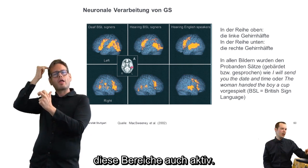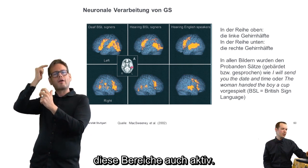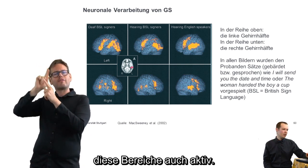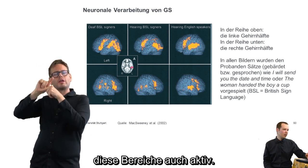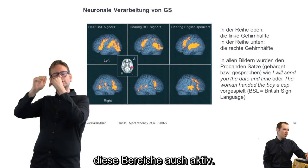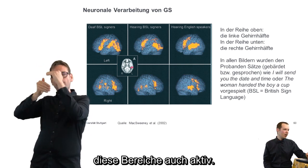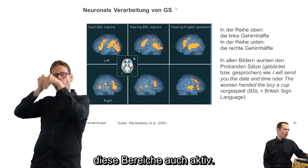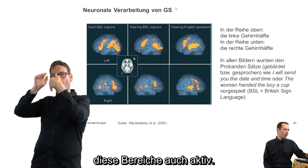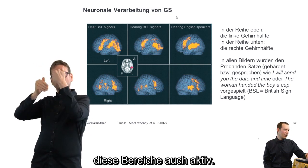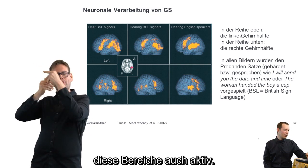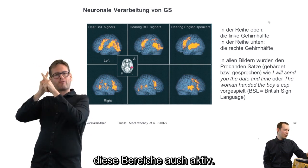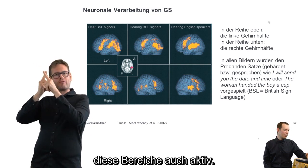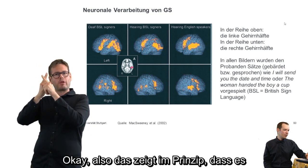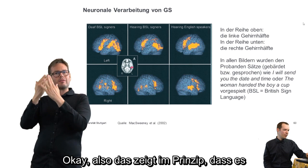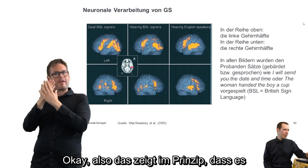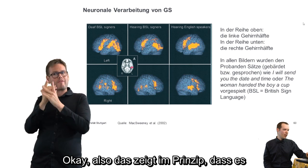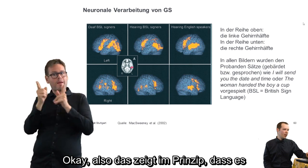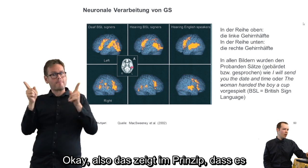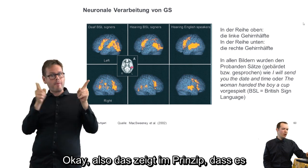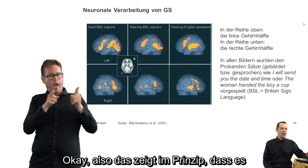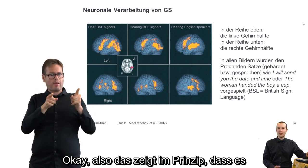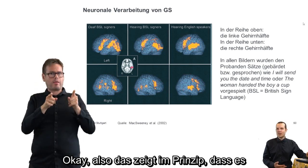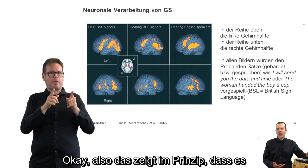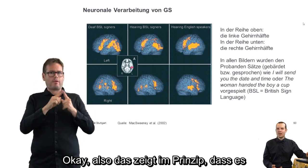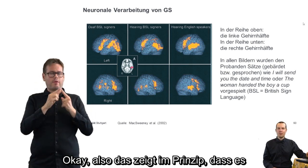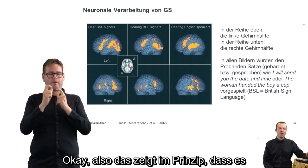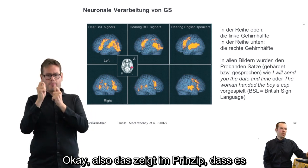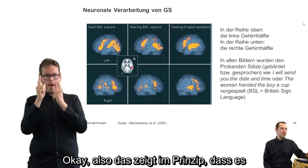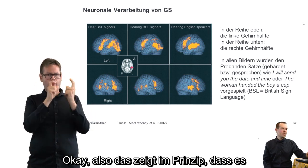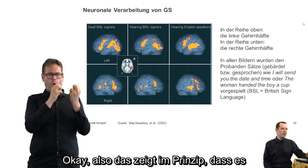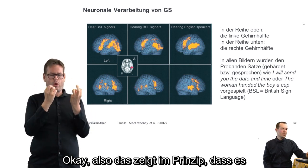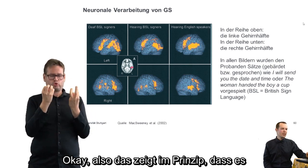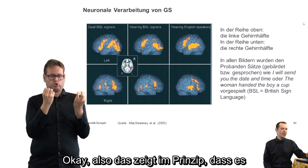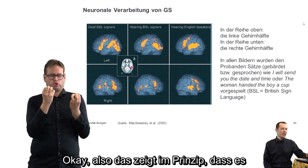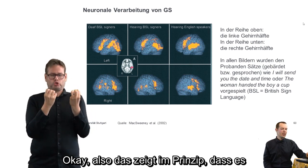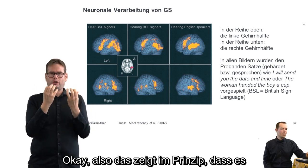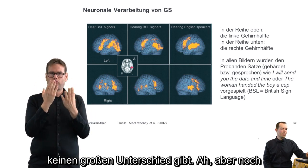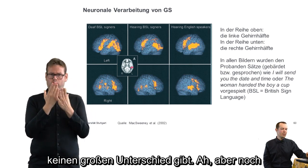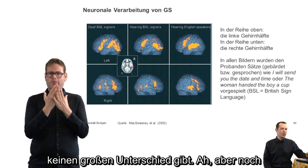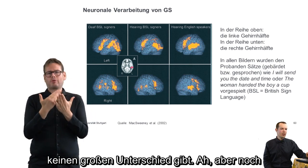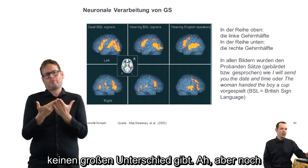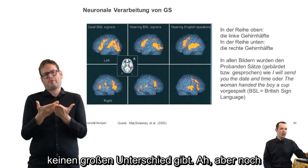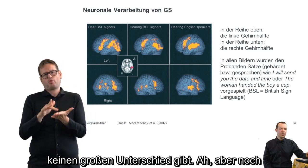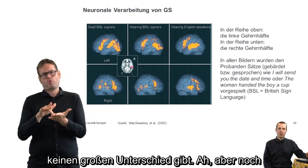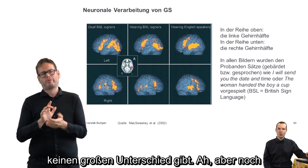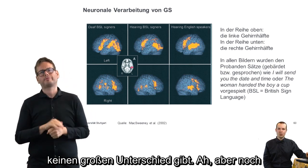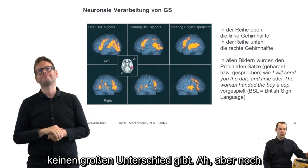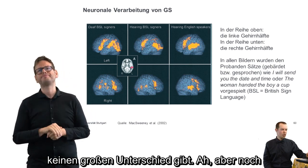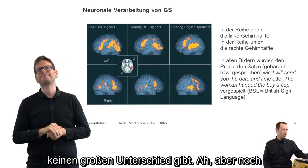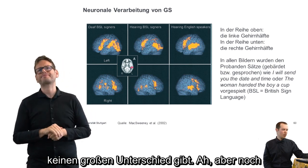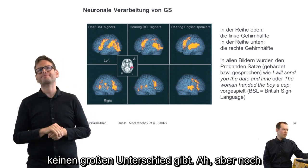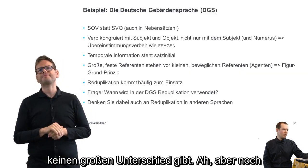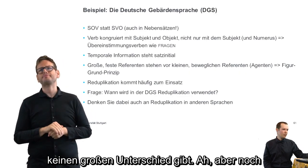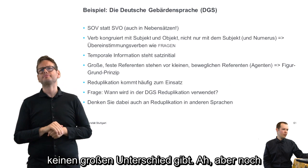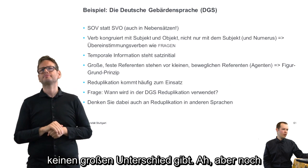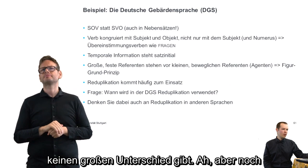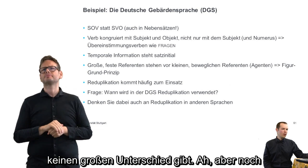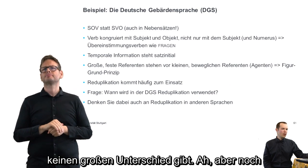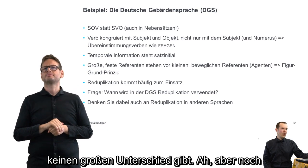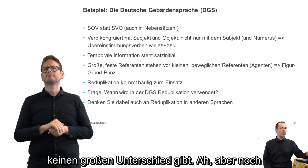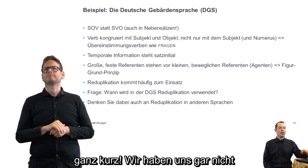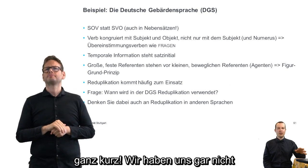sind diese Bereiche auch aktiv ok also das zeigt im Prinzip dass es keinen großen Unterschied gibt